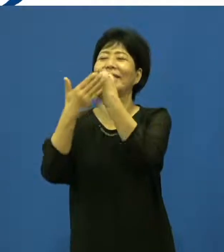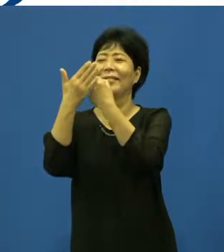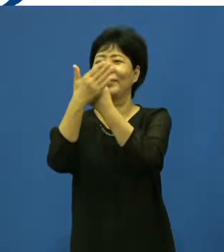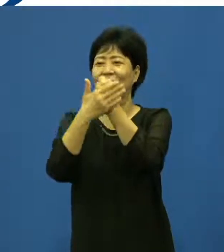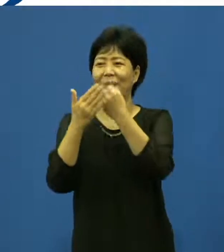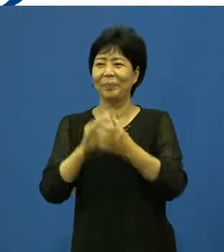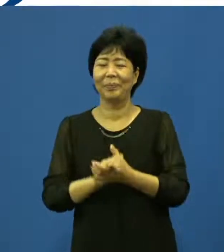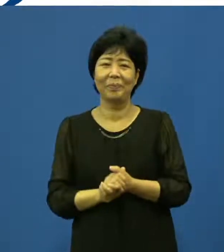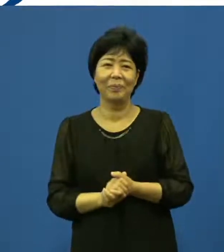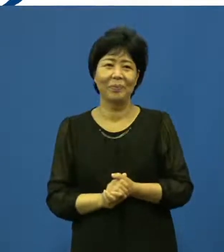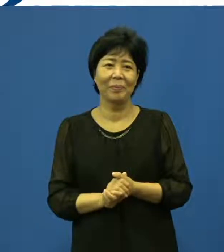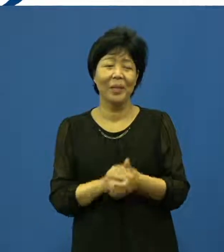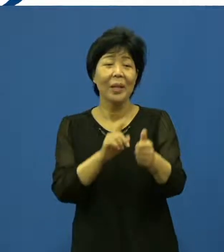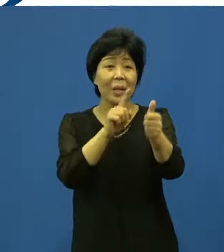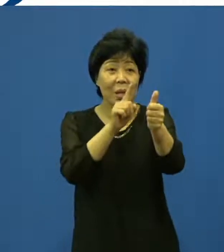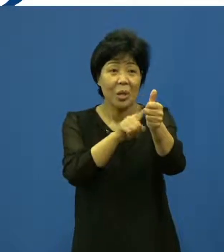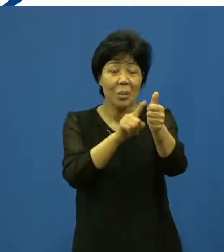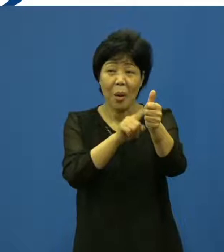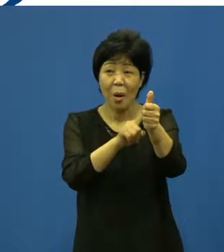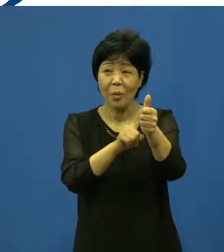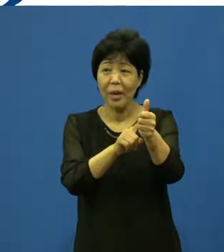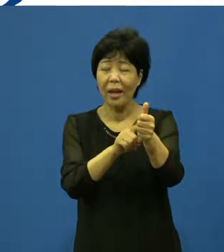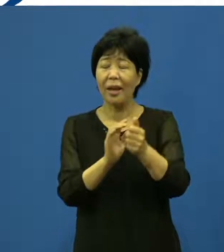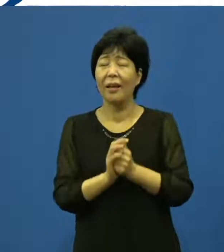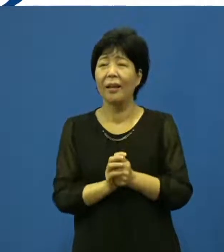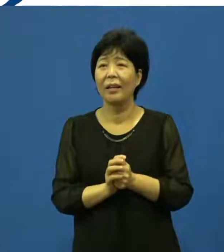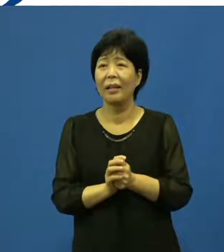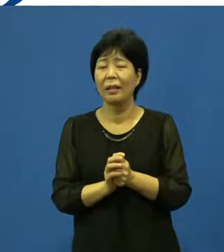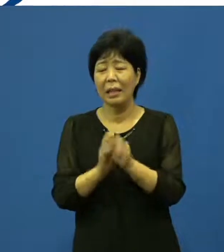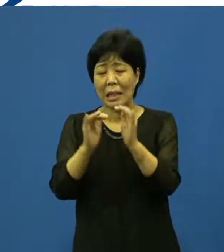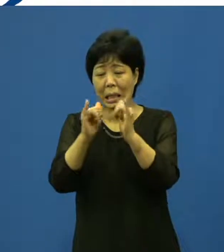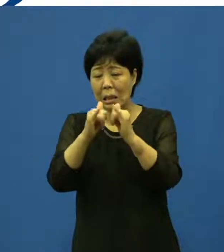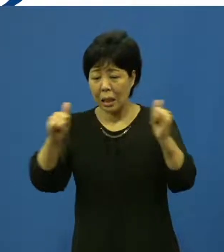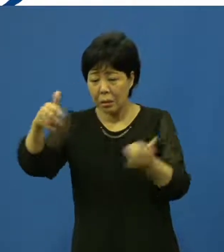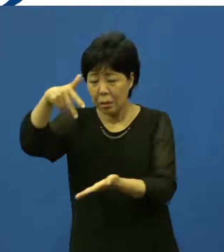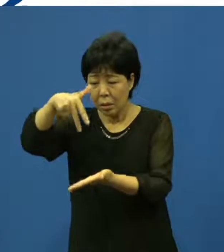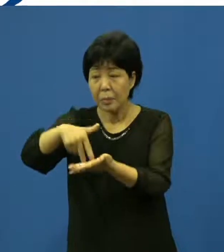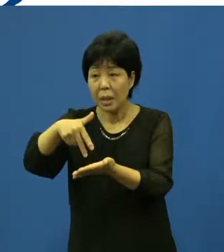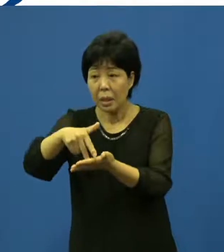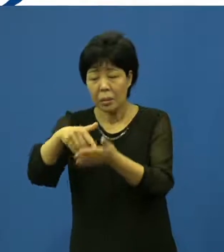사도의 그 어떤 인간적인 업적으로 보면 정말 엄청난,